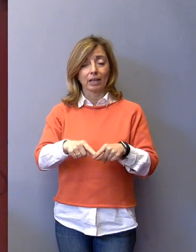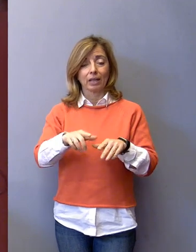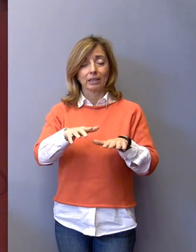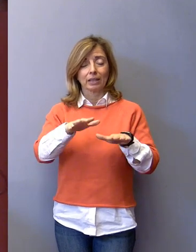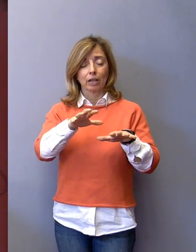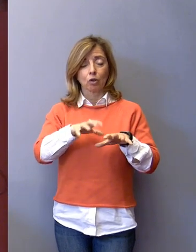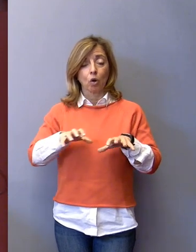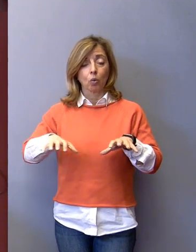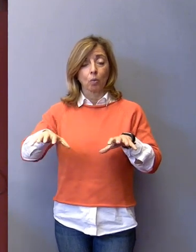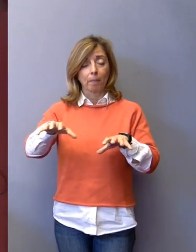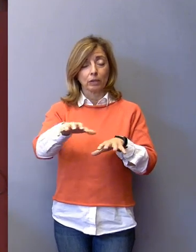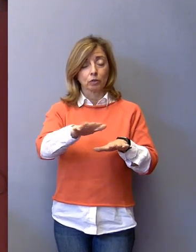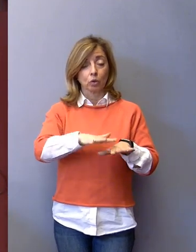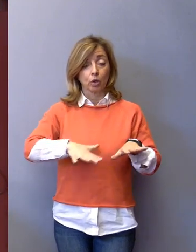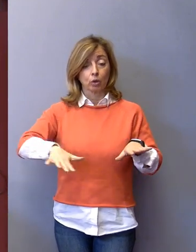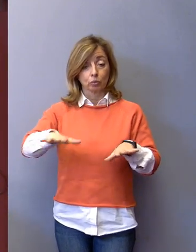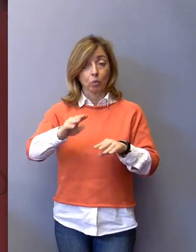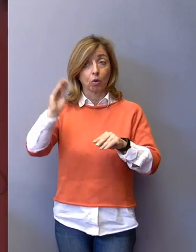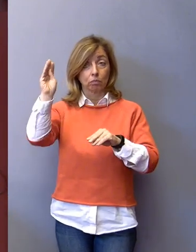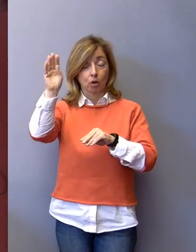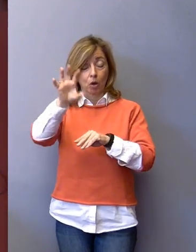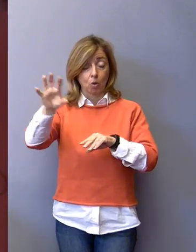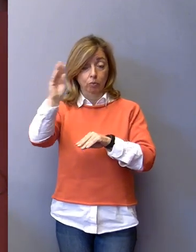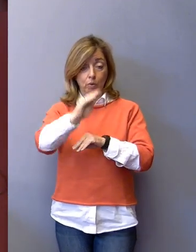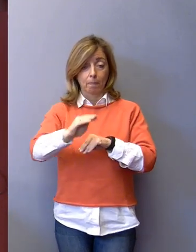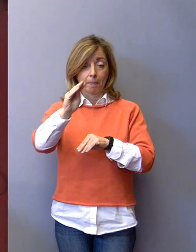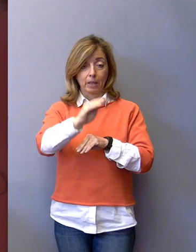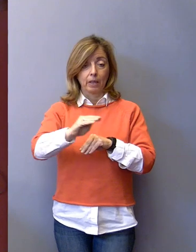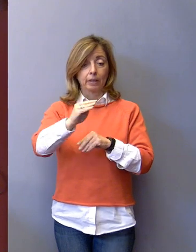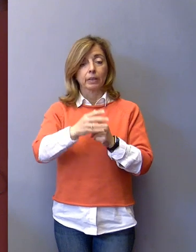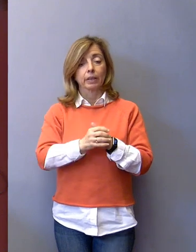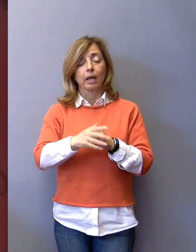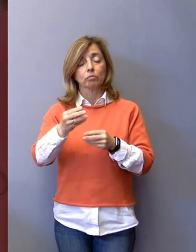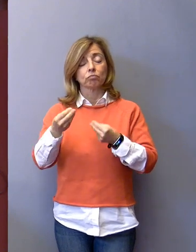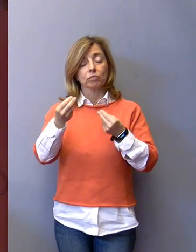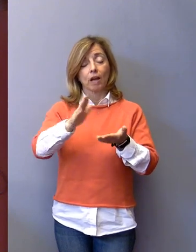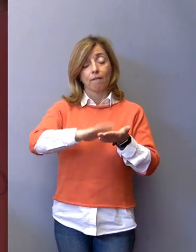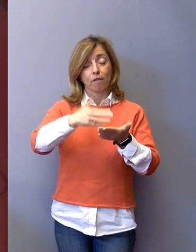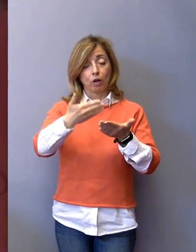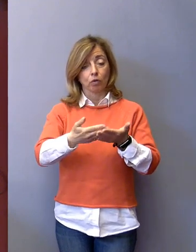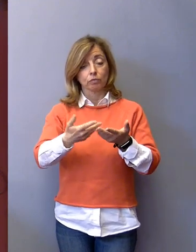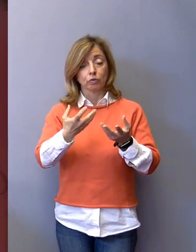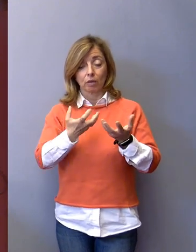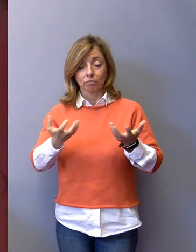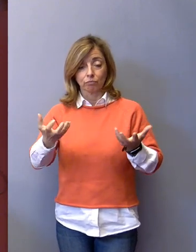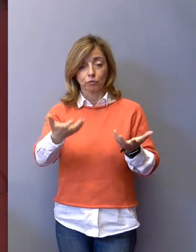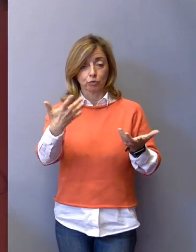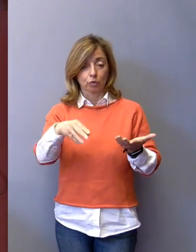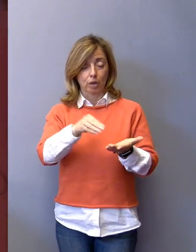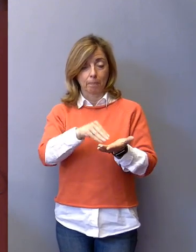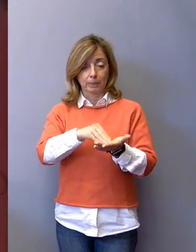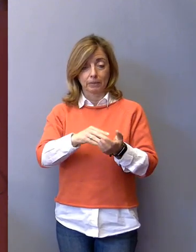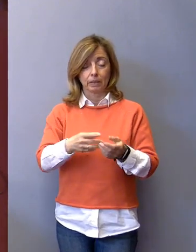richiesta dall'Europa con l'incentivo utilizzare ciò che già esiste quindi sarebbe riformulata l'impegnativa in questo